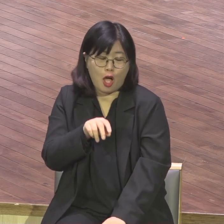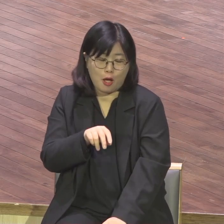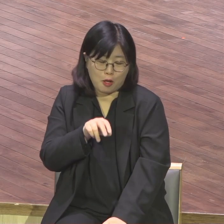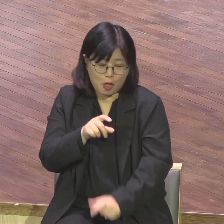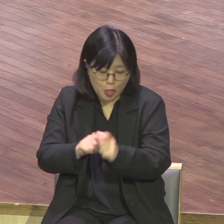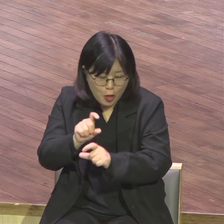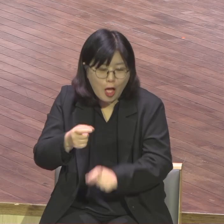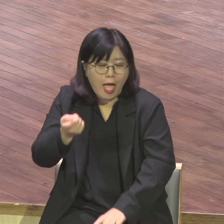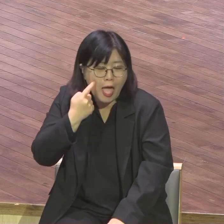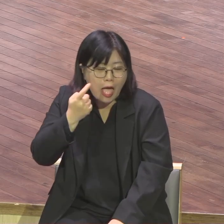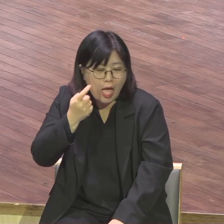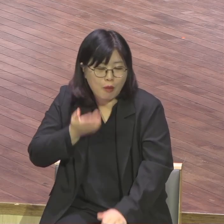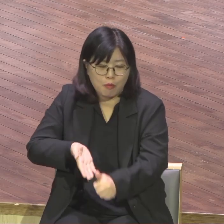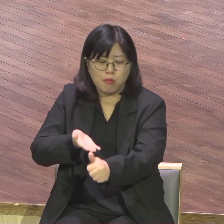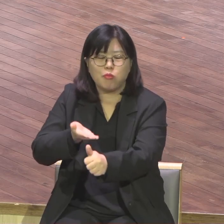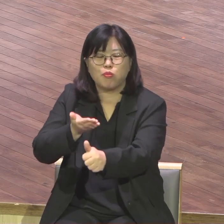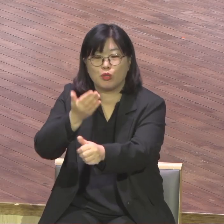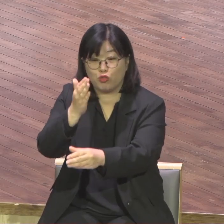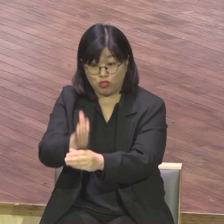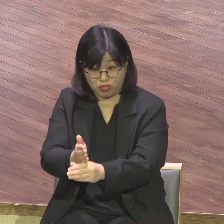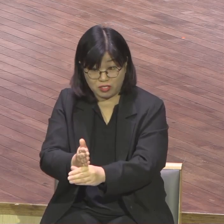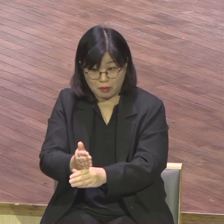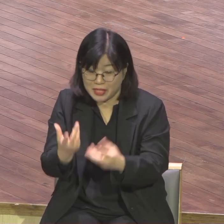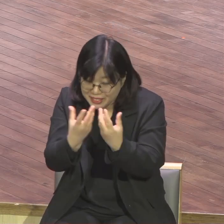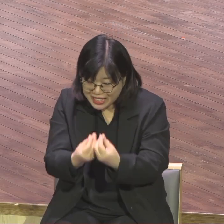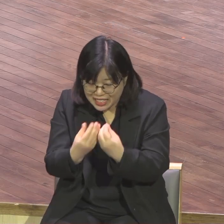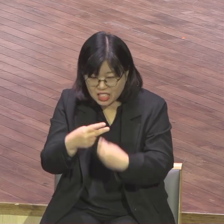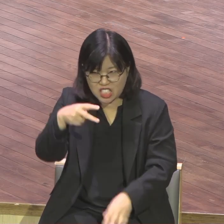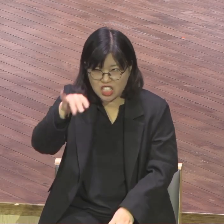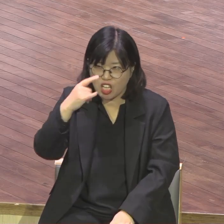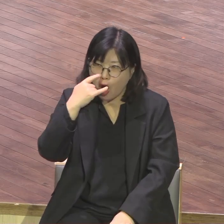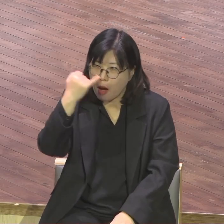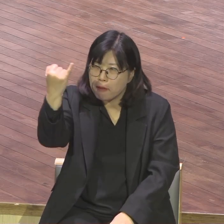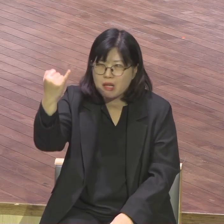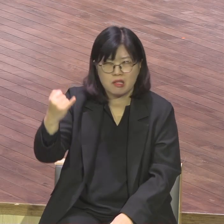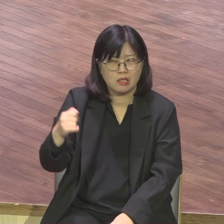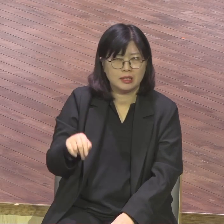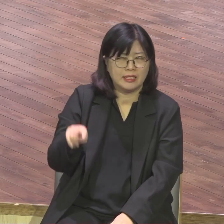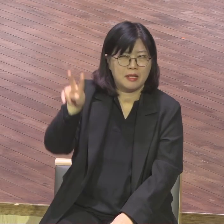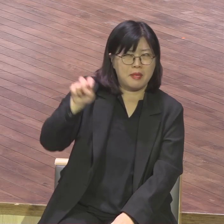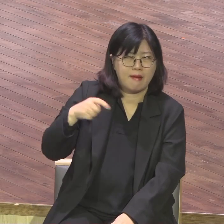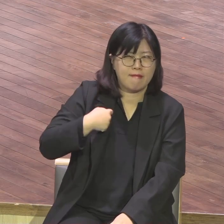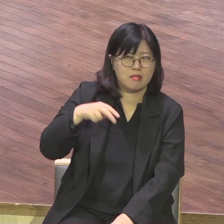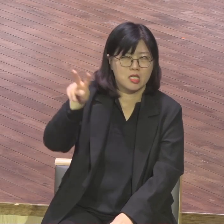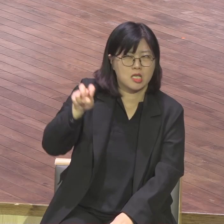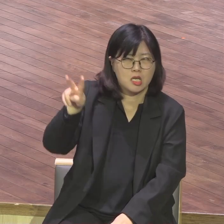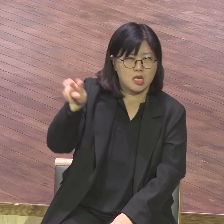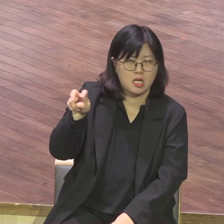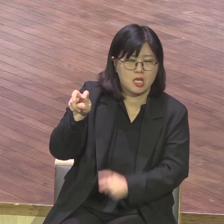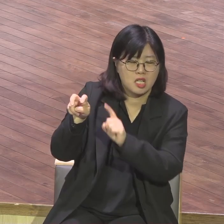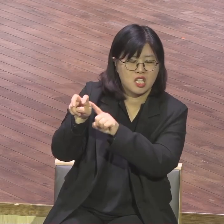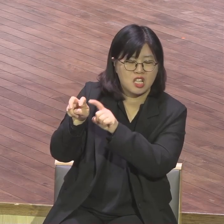그렇구나. 나 저 시어머니 뒤통수 봐도 기분 나쁜데. 이미 당한 거예요. 꽉 잡혀버렸어.